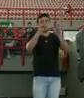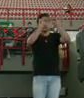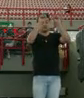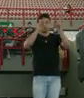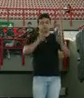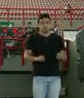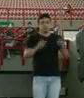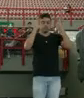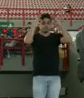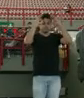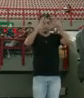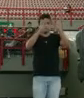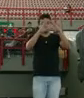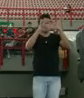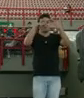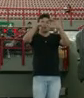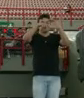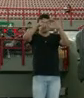endócrino.